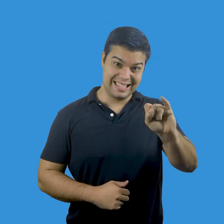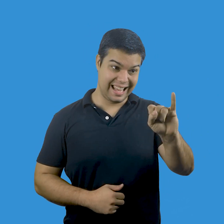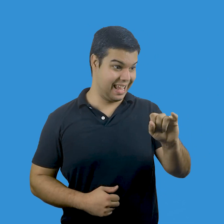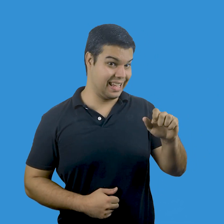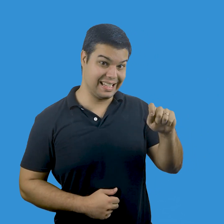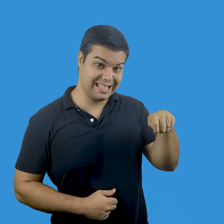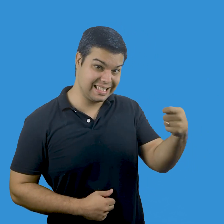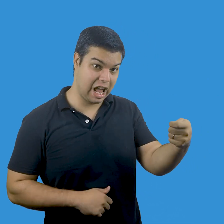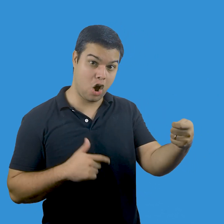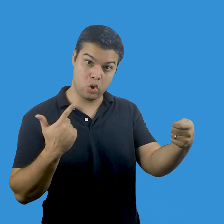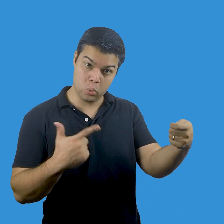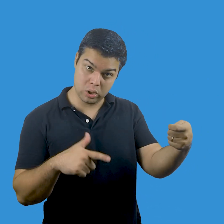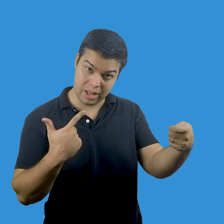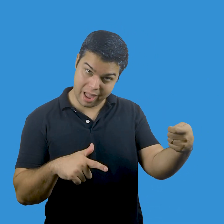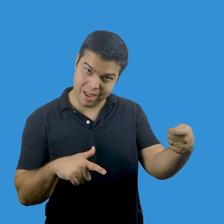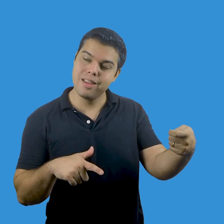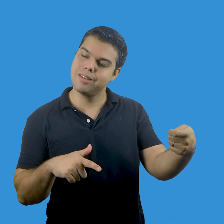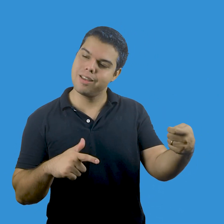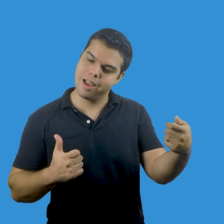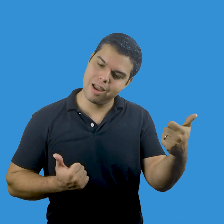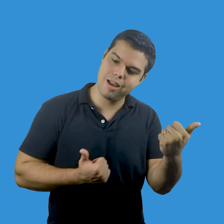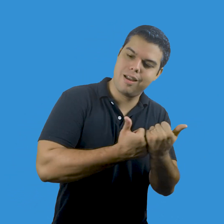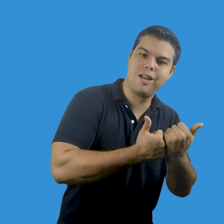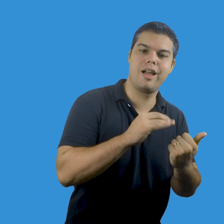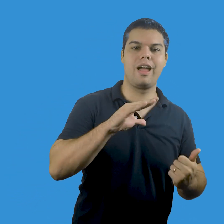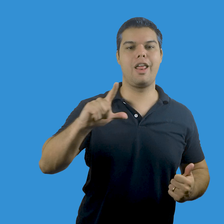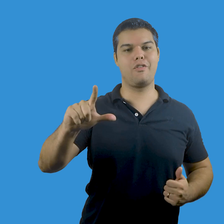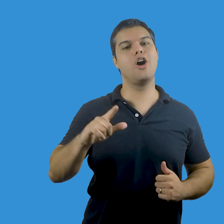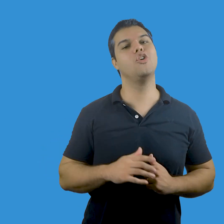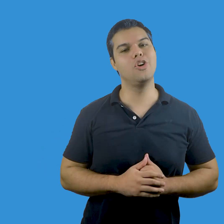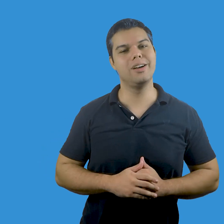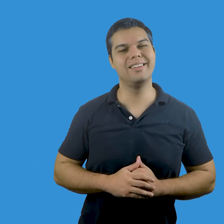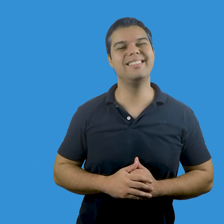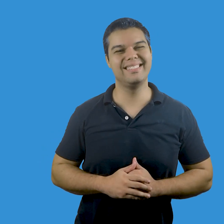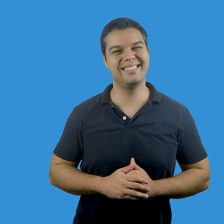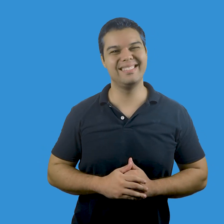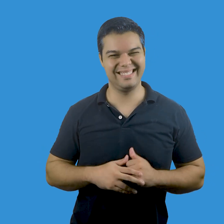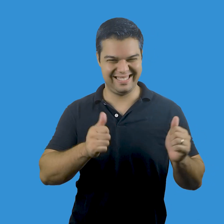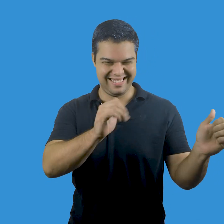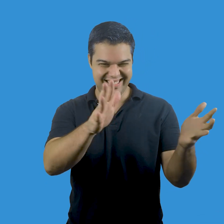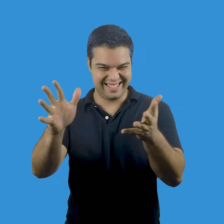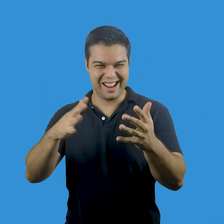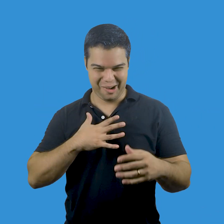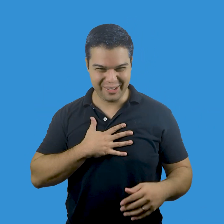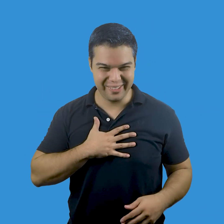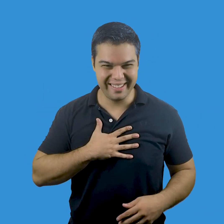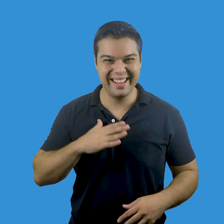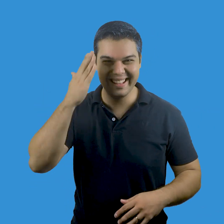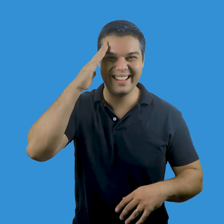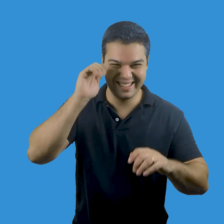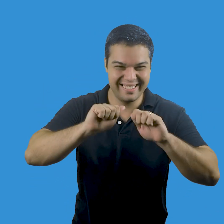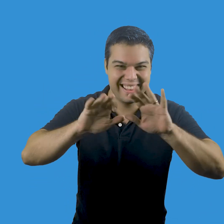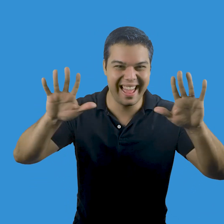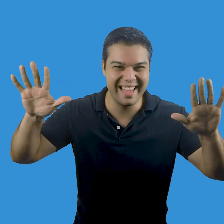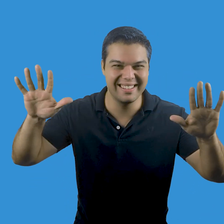onde faltam os sinais, entram os chamados sinais classificadores. Gostou do conteúdo? Foi